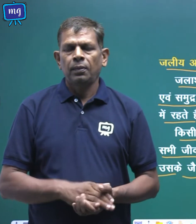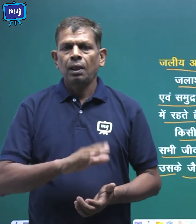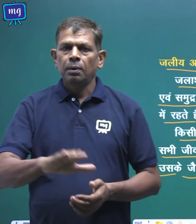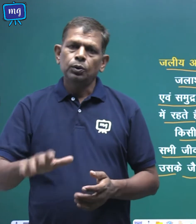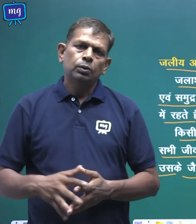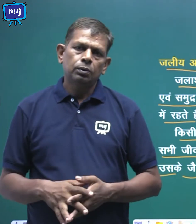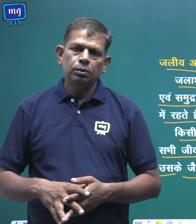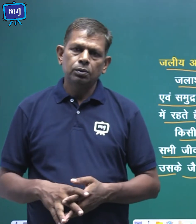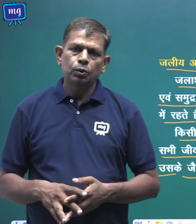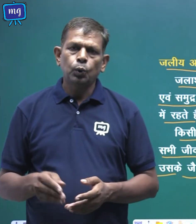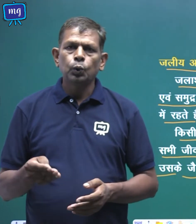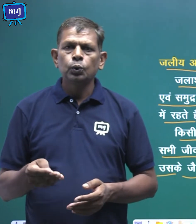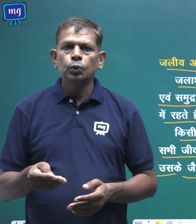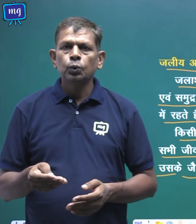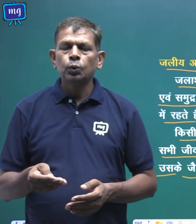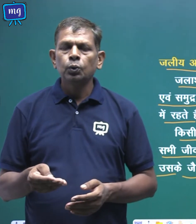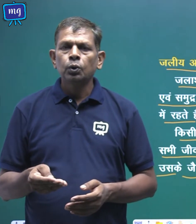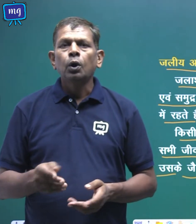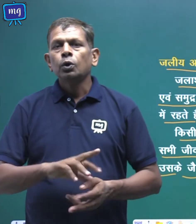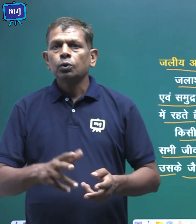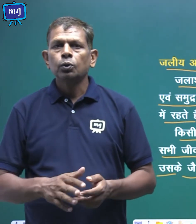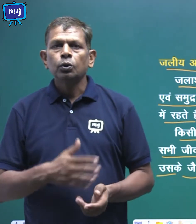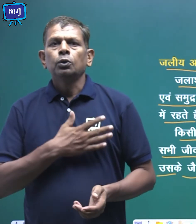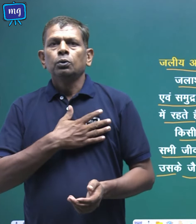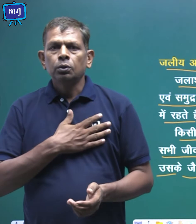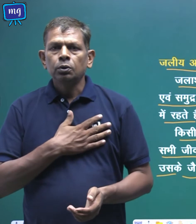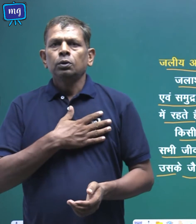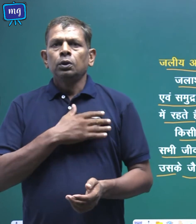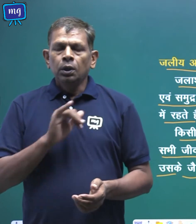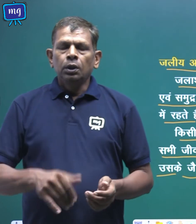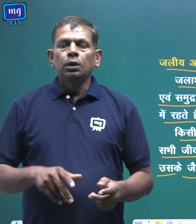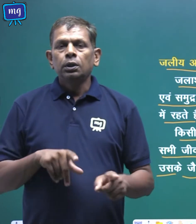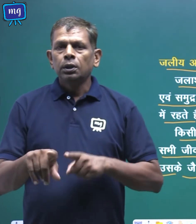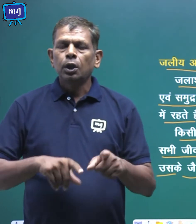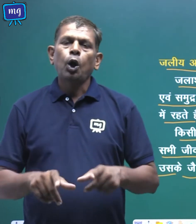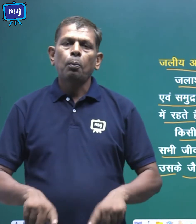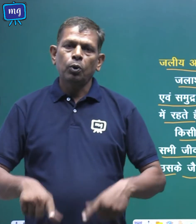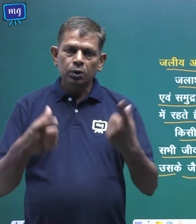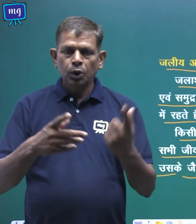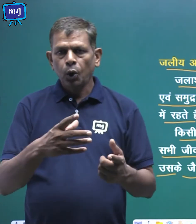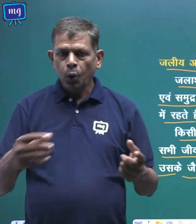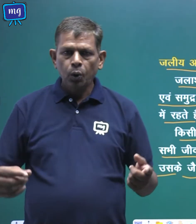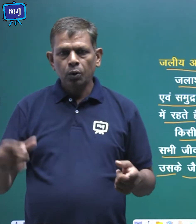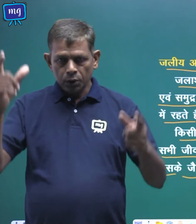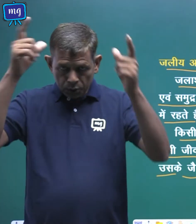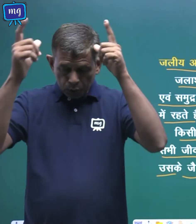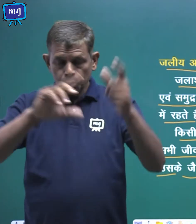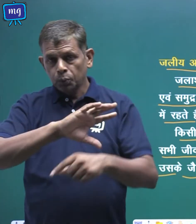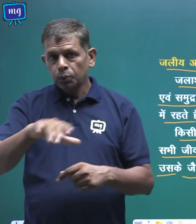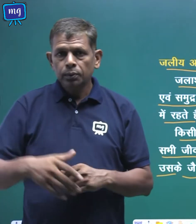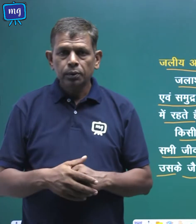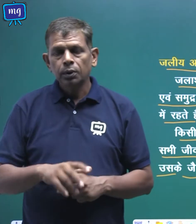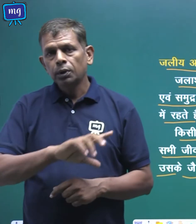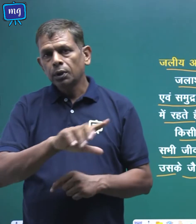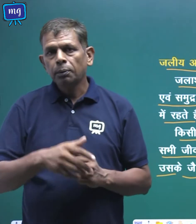बच्चों, जो चीज जीवित है जैसे कि पौधे और जंतु,